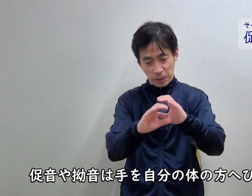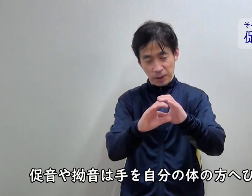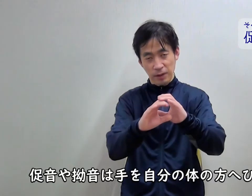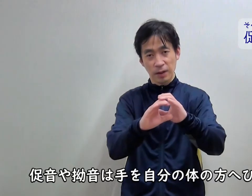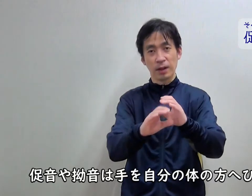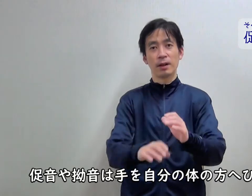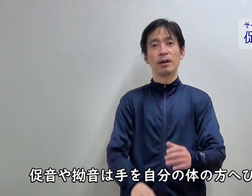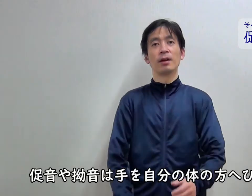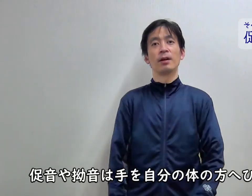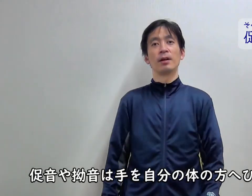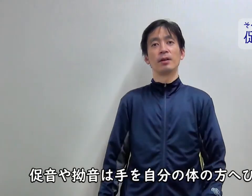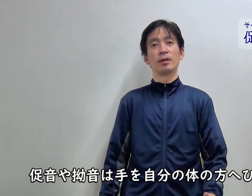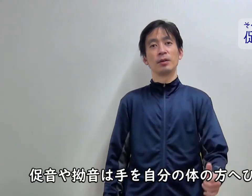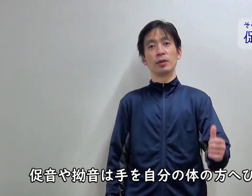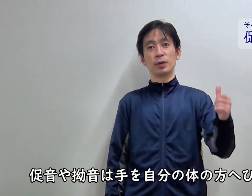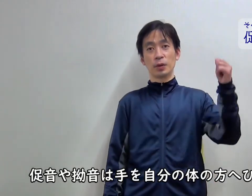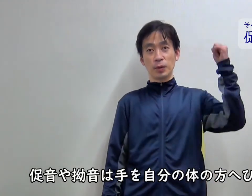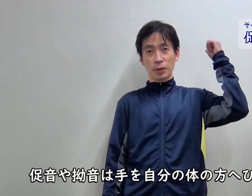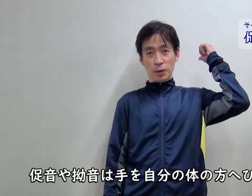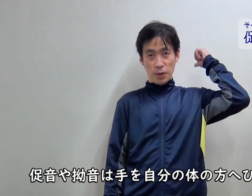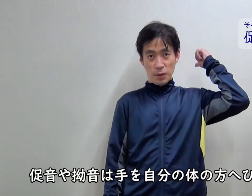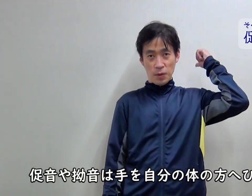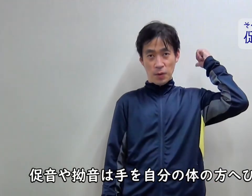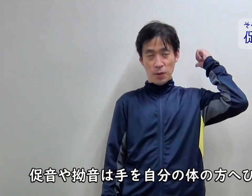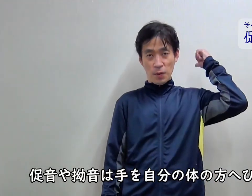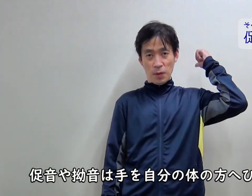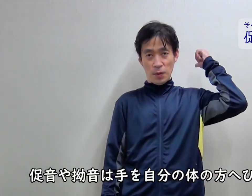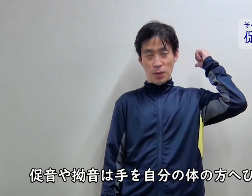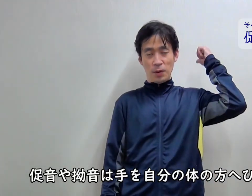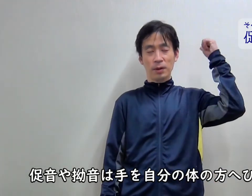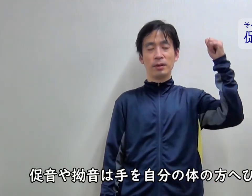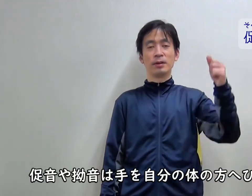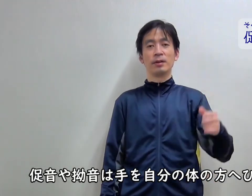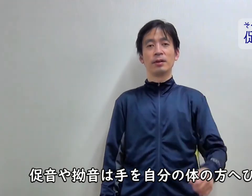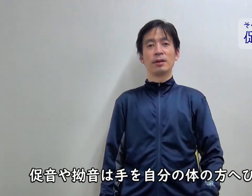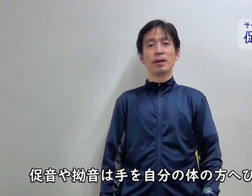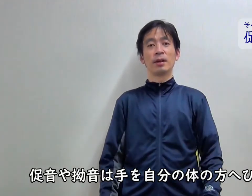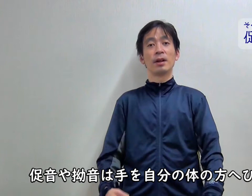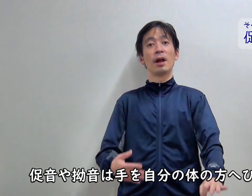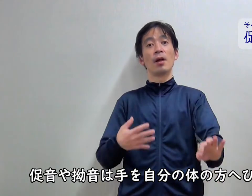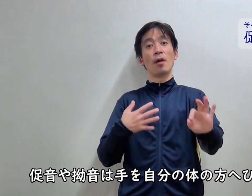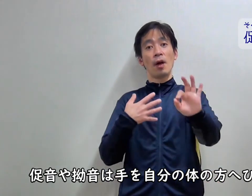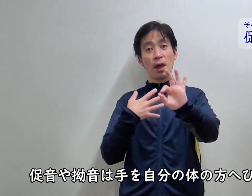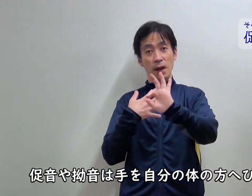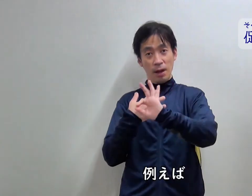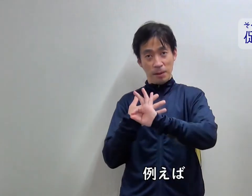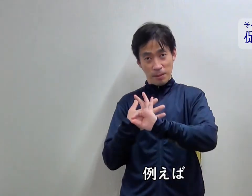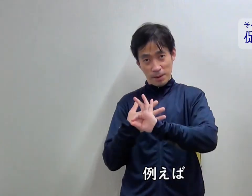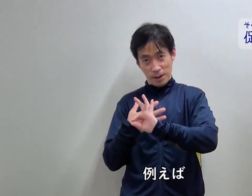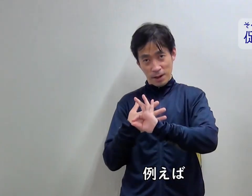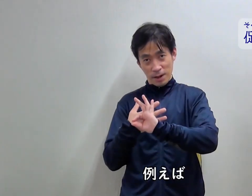促音や拗音は手を自分の体の方へ引きます。例え